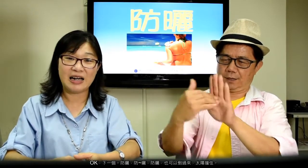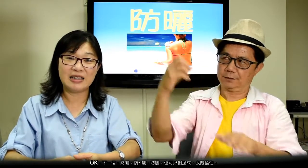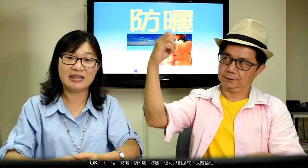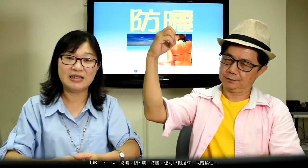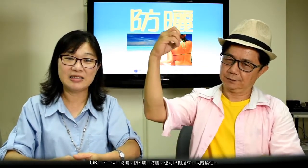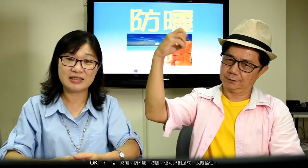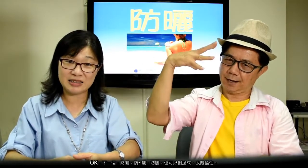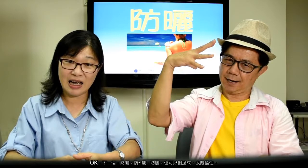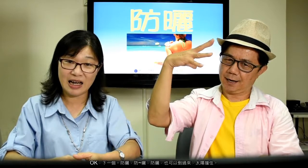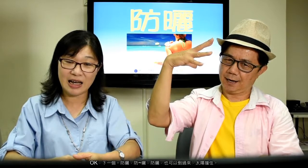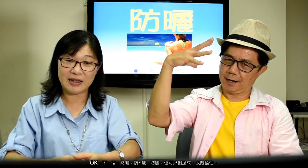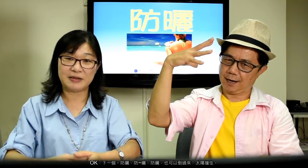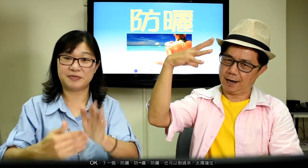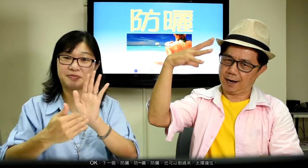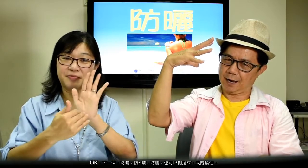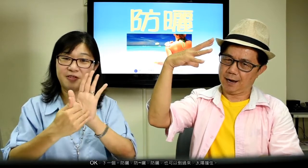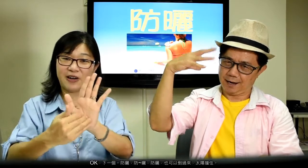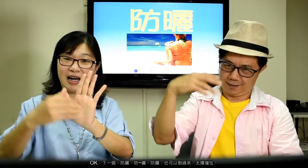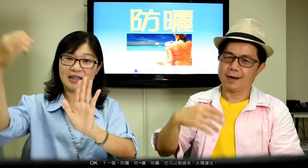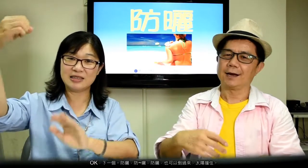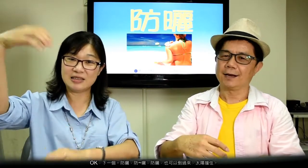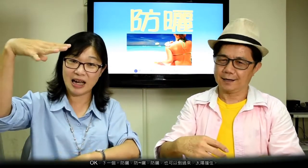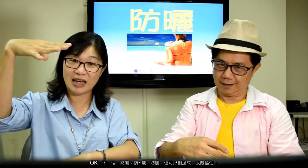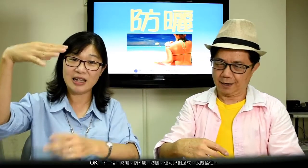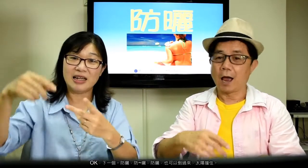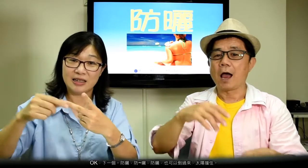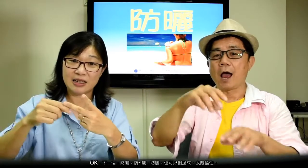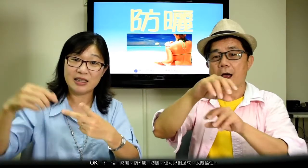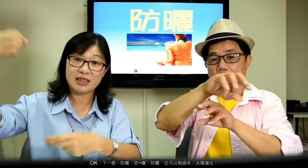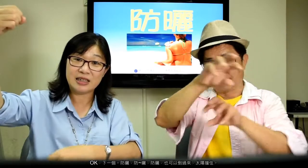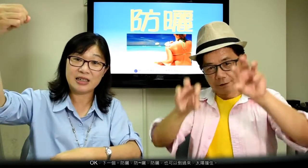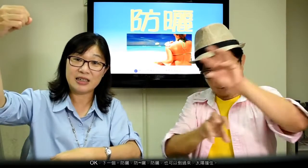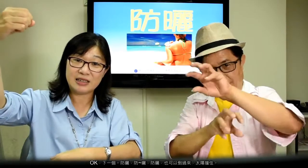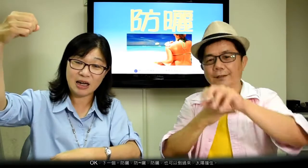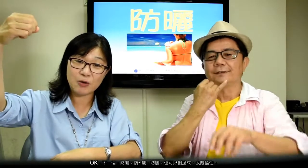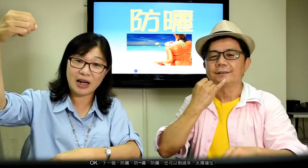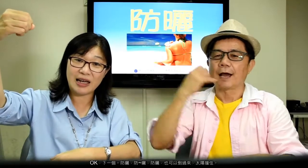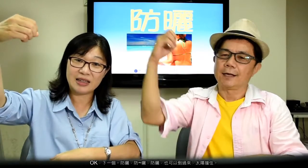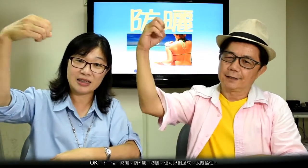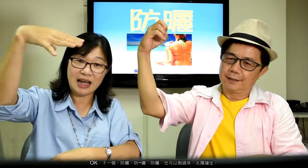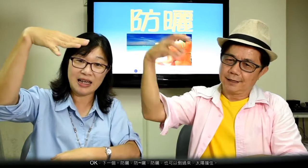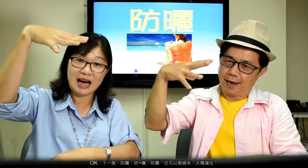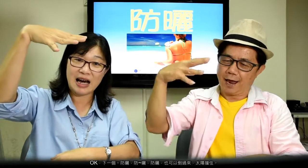防晒，防晒，也可以倒过来，太